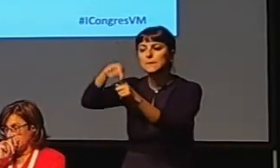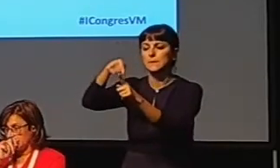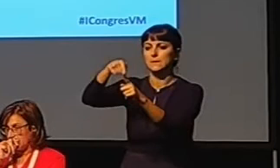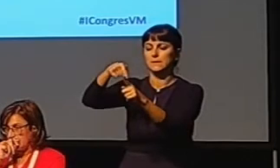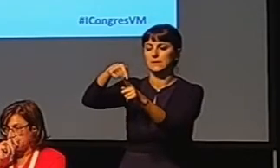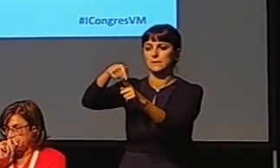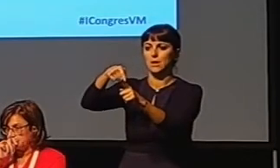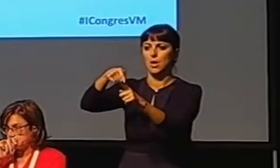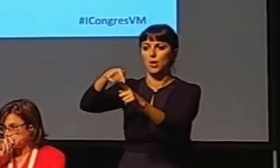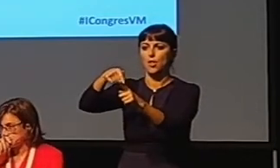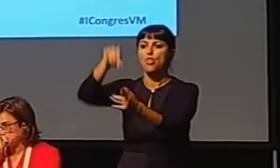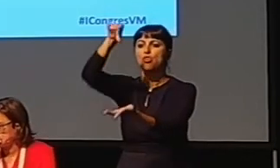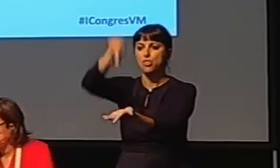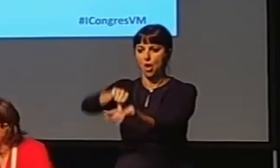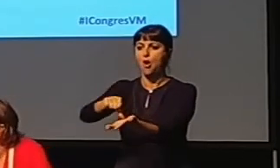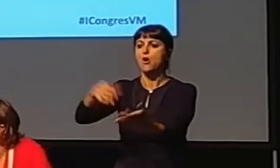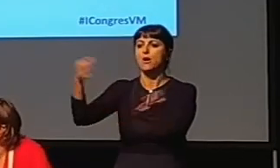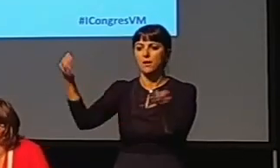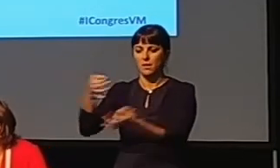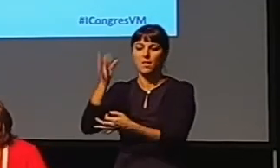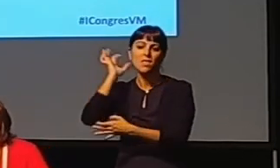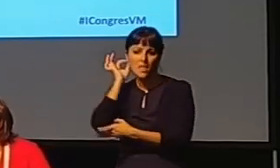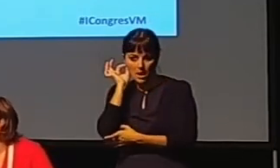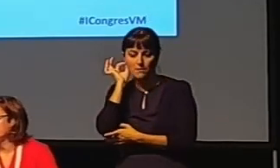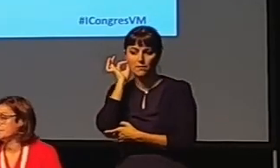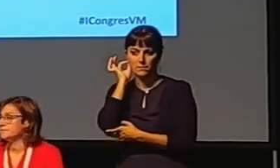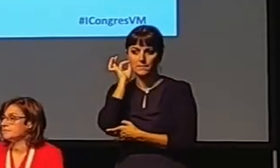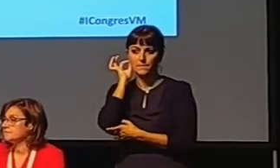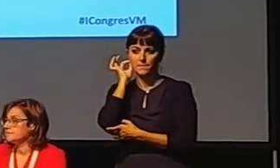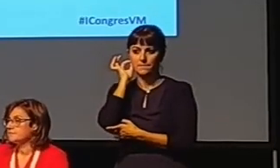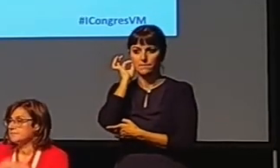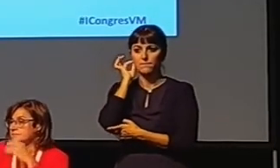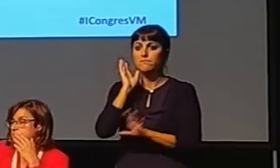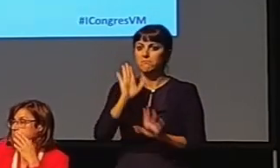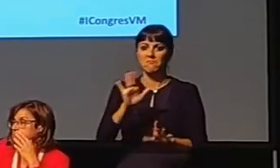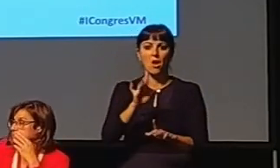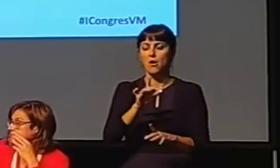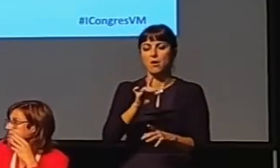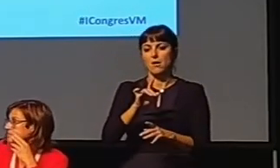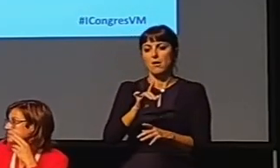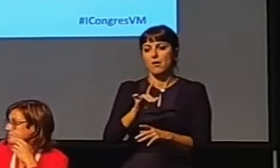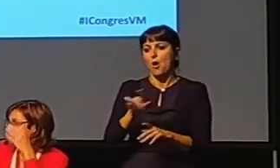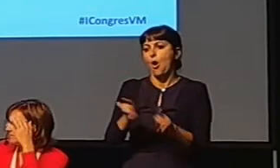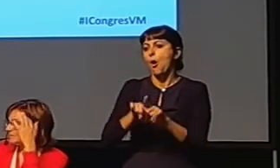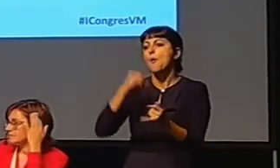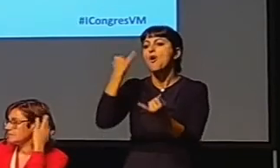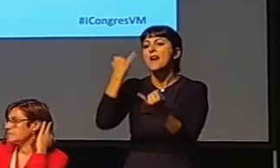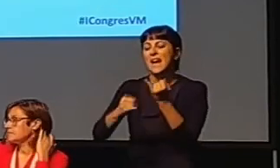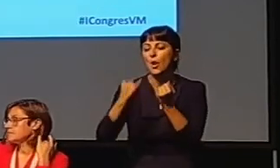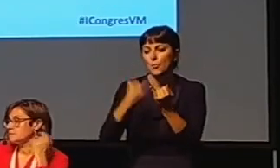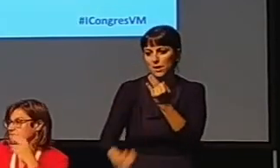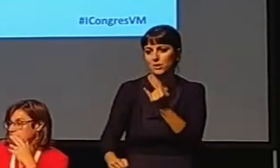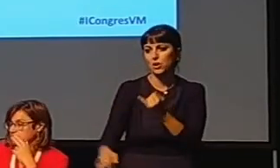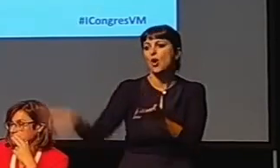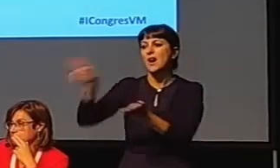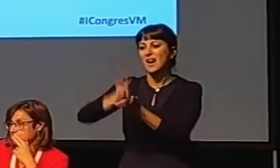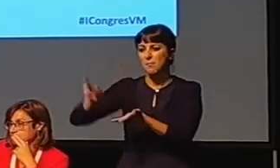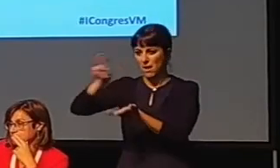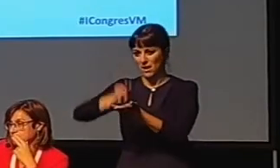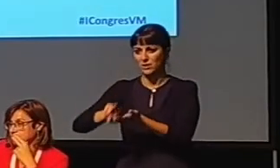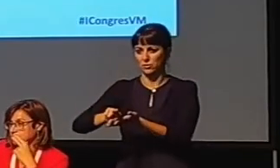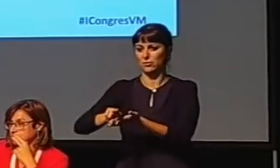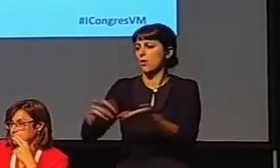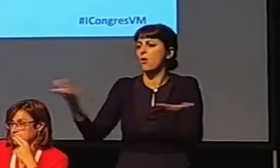les dones i tot el tema de recuperació i reparació. No tenim estratègies de recuperació i reparació amb violència sexual.